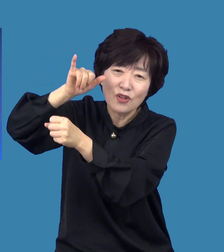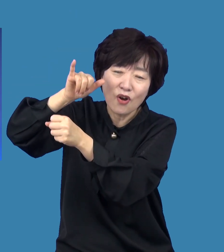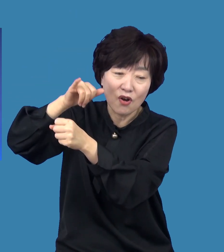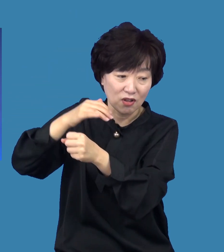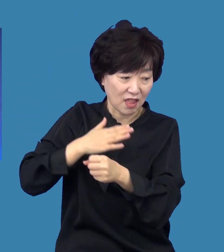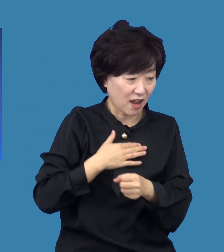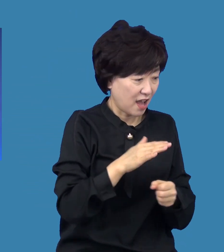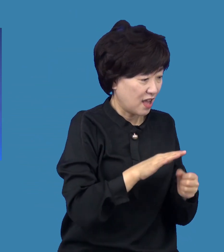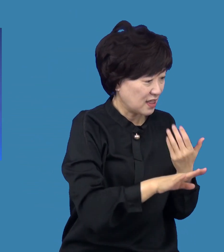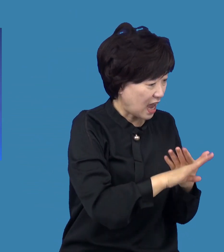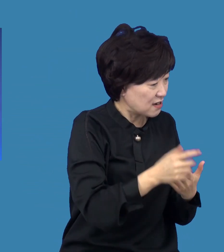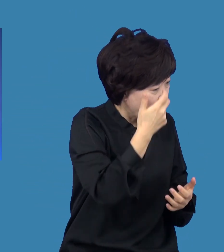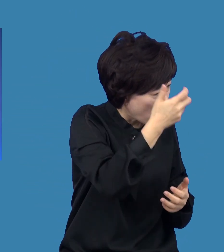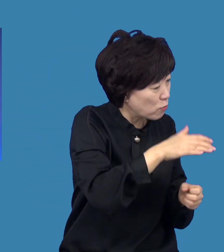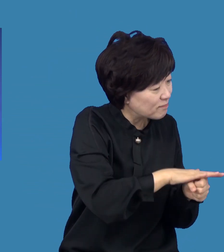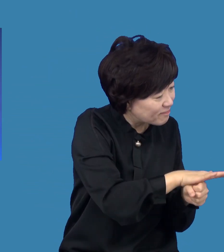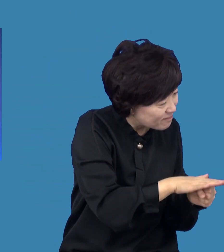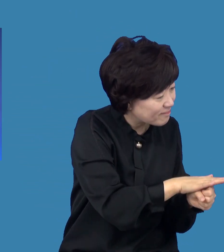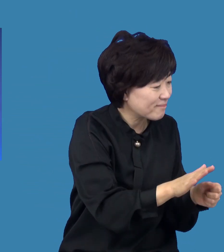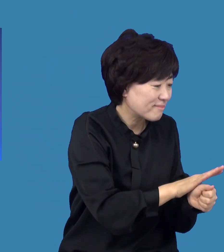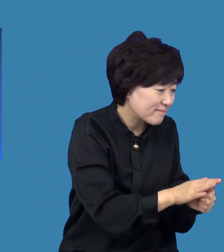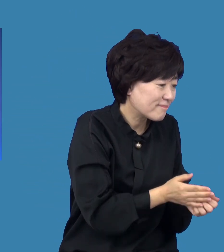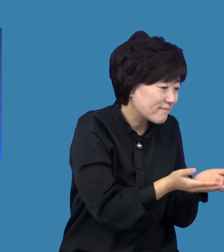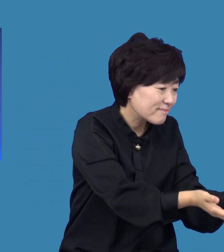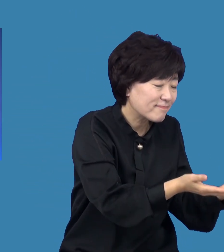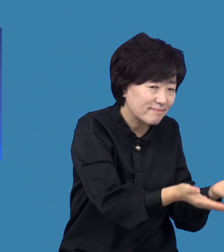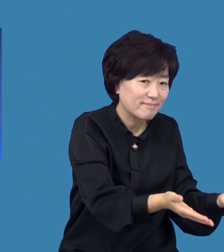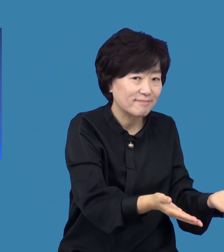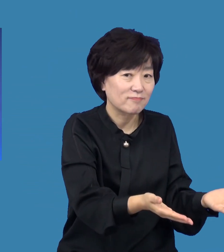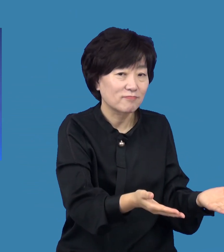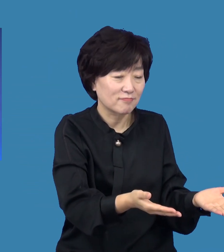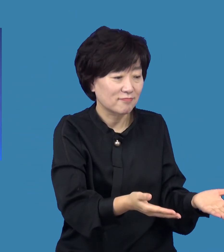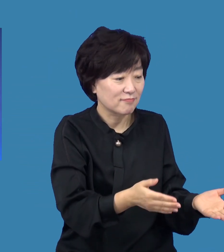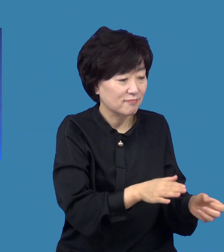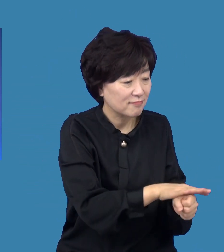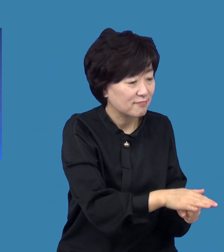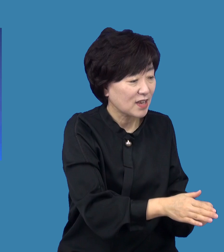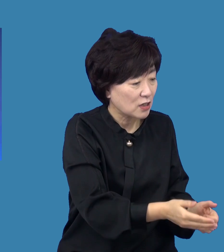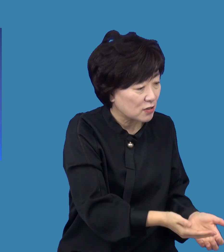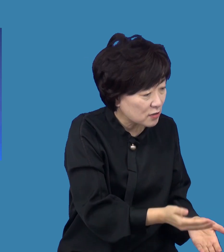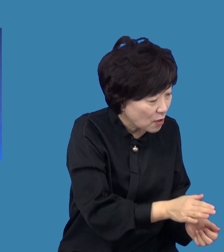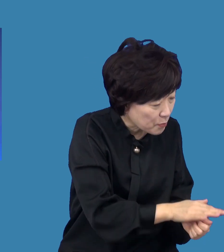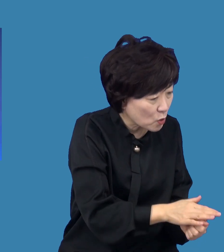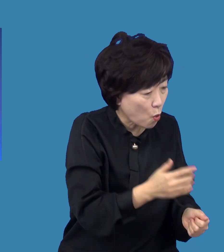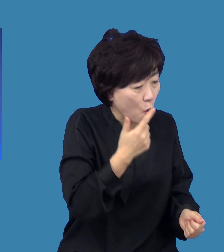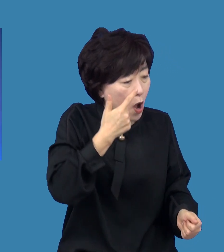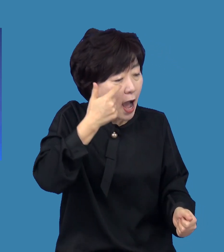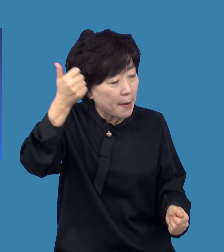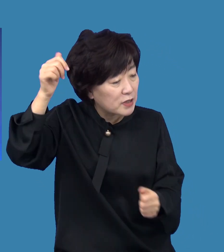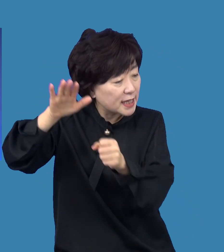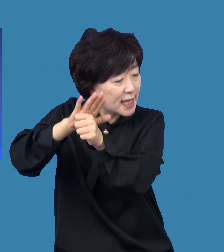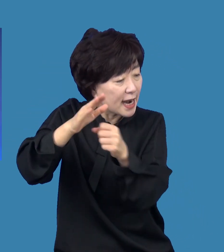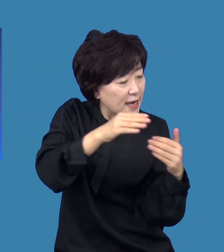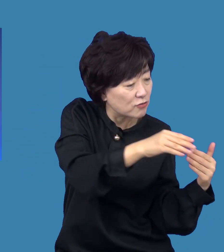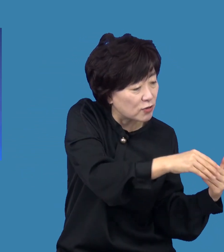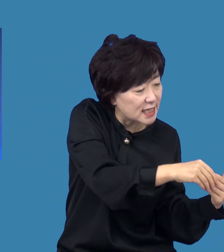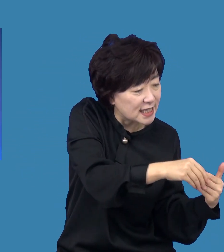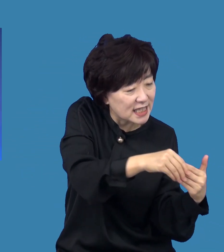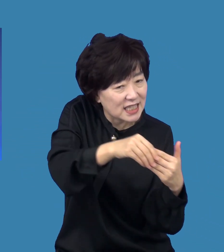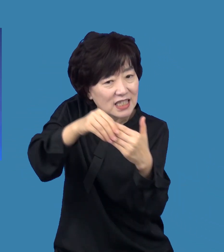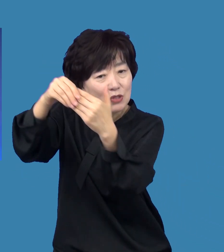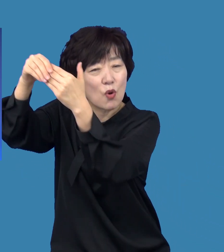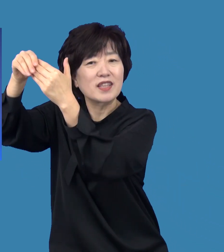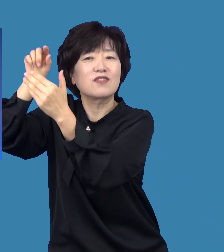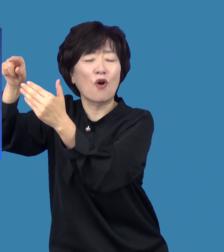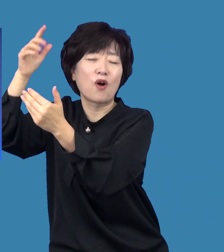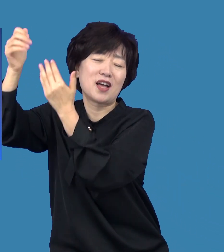잘하고 영혼을 섬기고 영혼을 사랑하고 그 영혼들을 아버지의 사랑 가운데로 인도할 때 하나님 가장 기뻐하십니다.